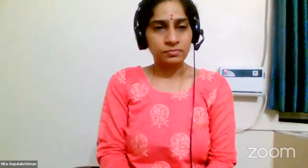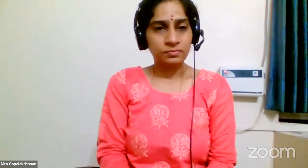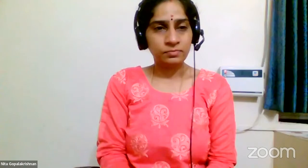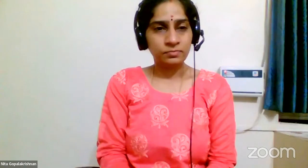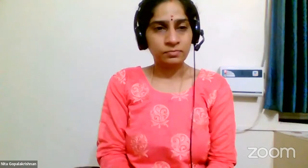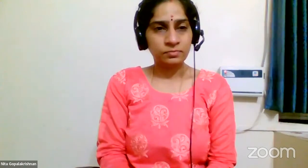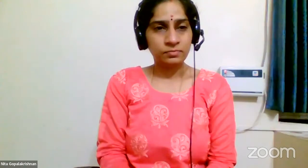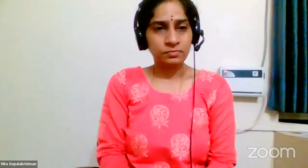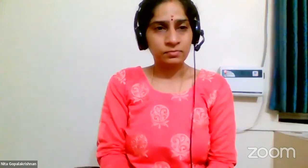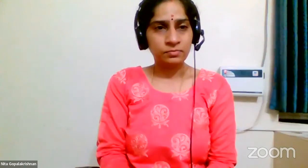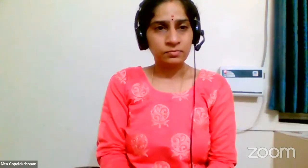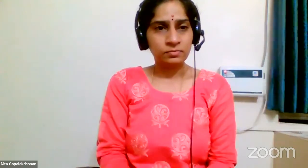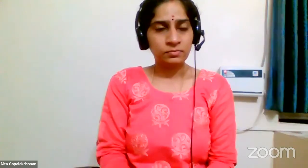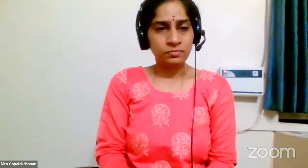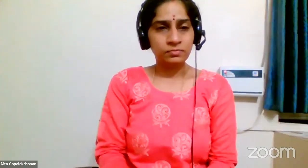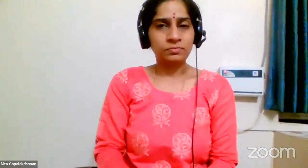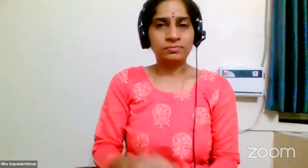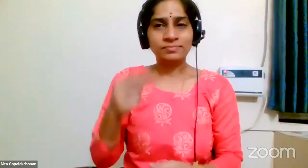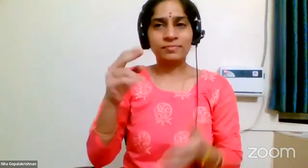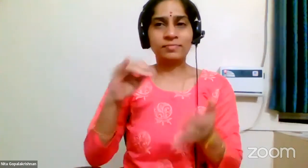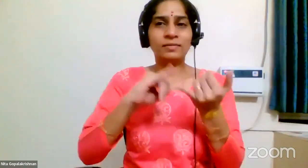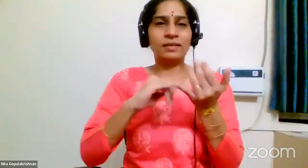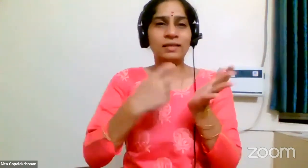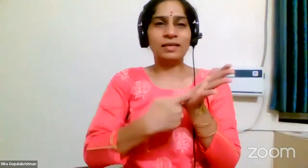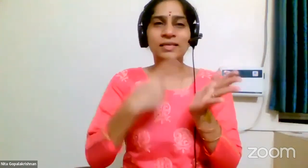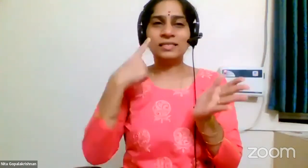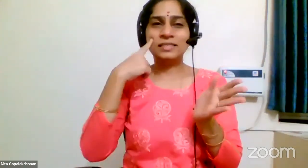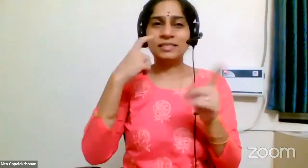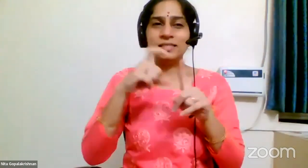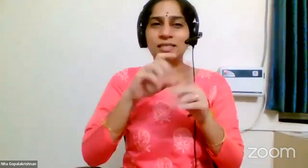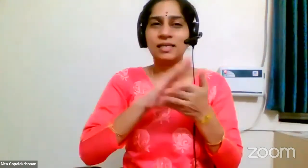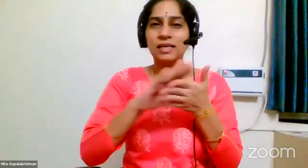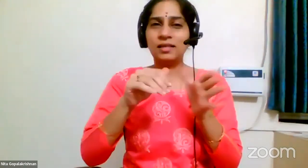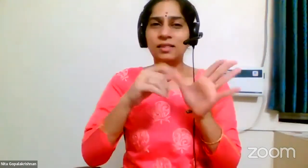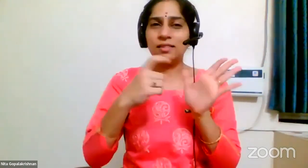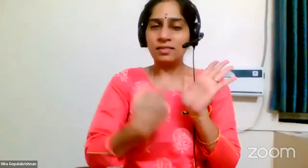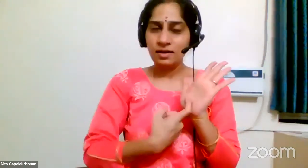तो वो बोलते हैं अपने एक श्लोक में लिखते हैं ऐसा कि